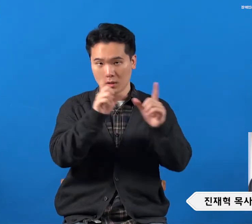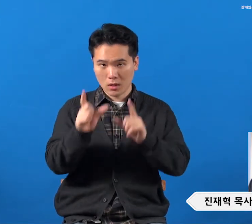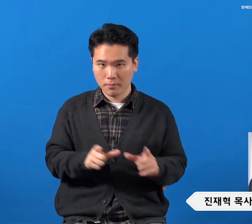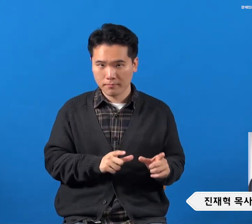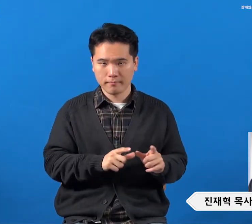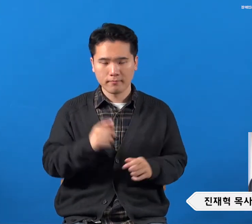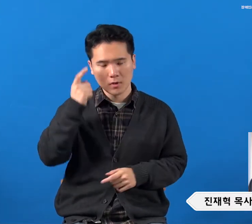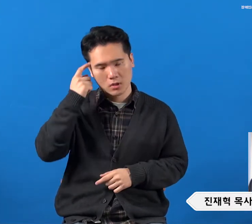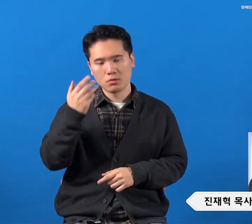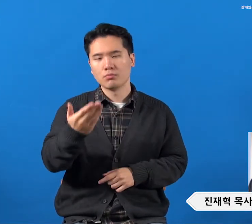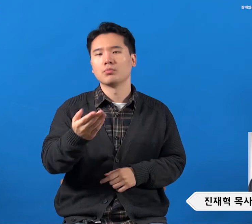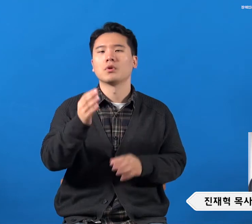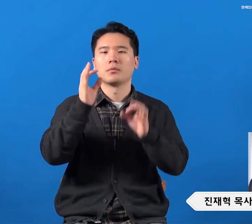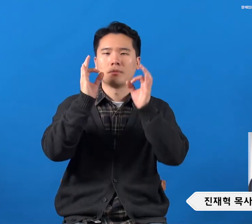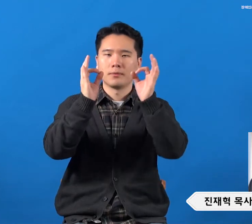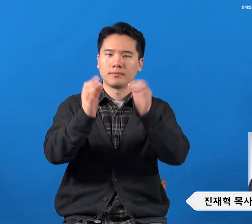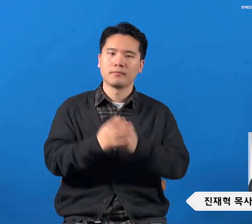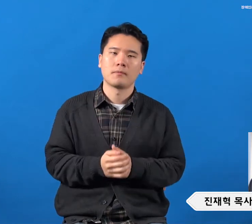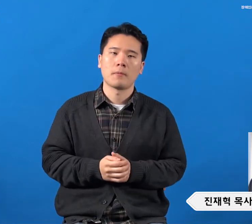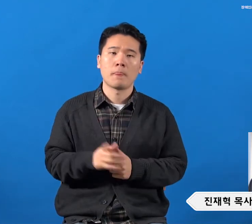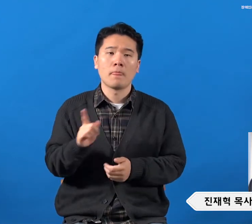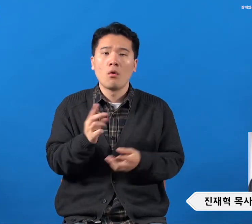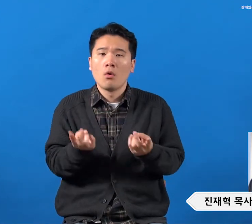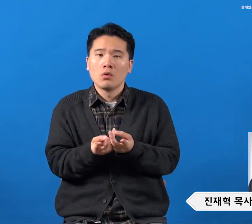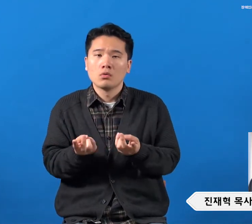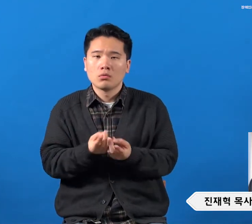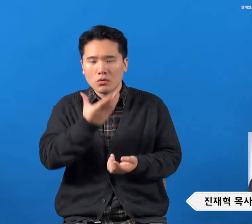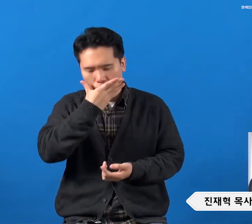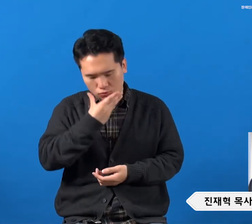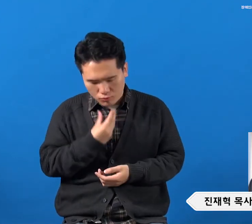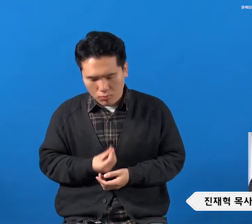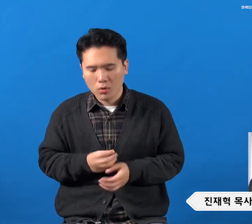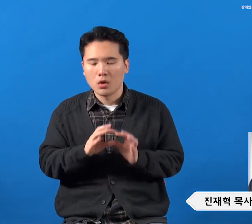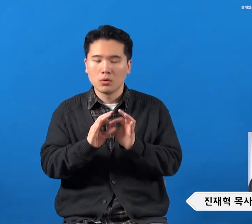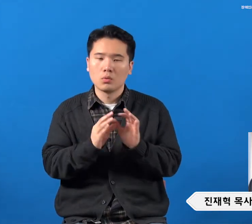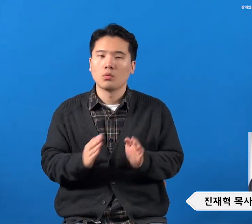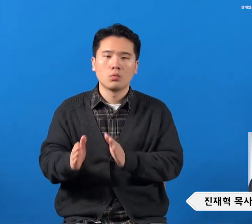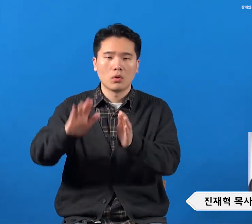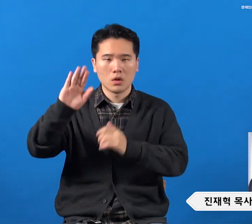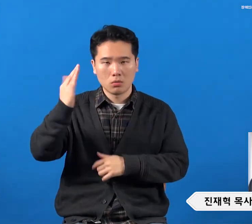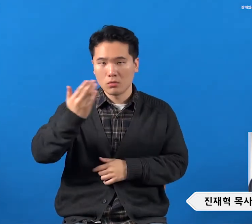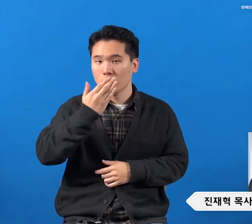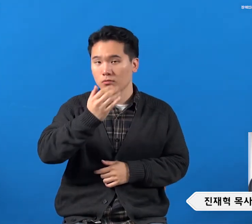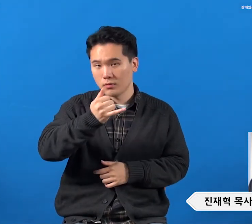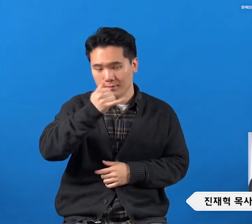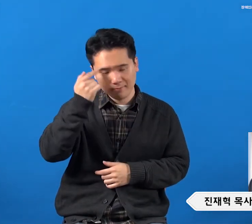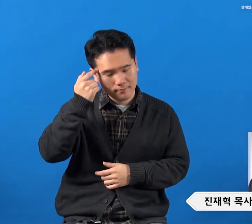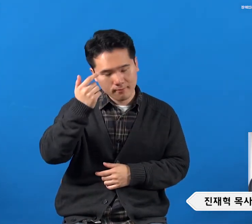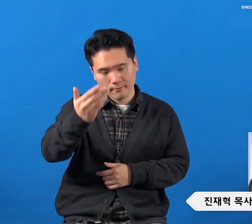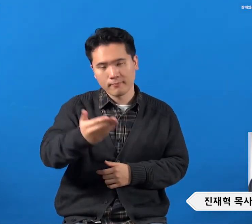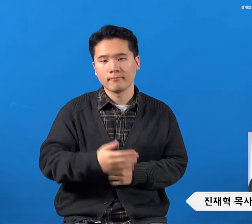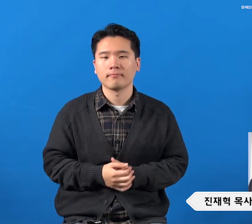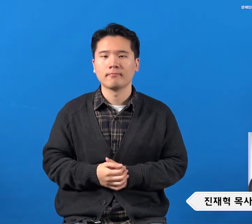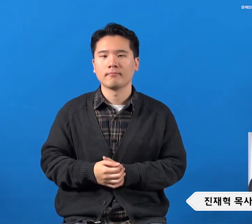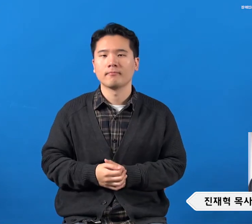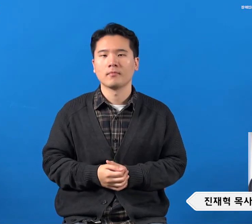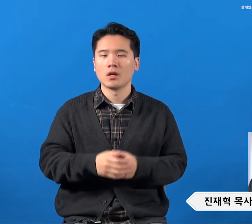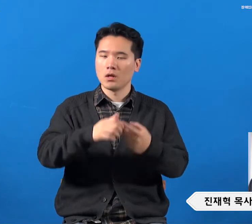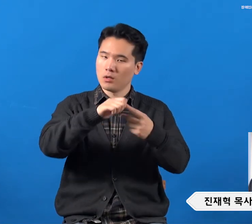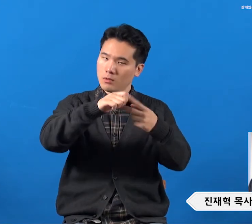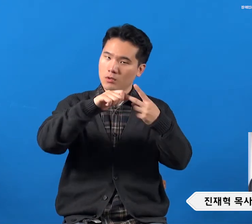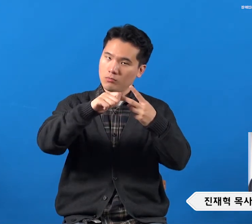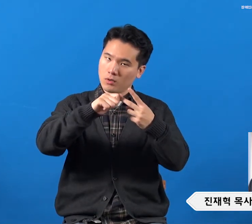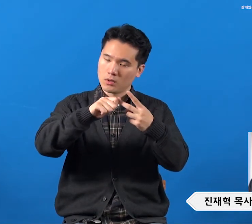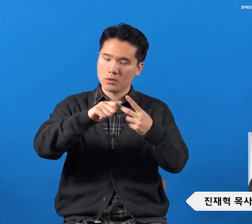우리는 질문해 봅니다. 어떻게 축복의 통로가 될 수 있습니까? 두 가지